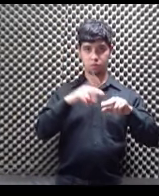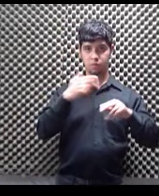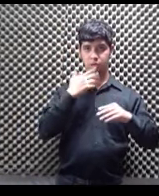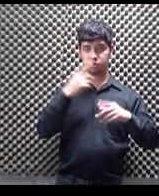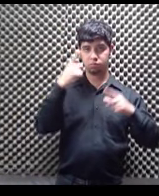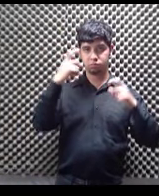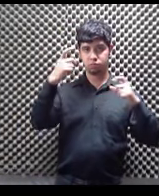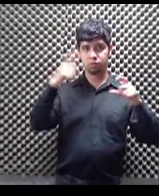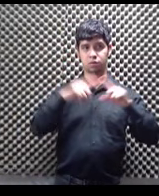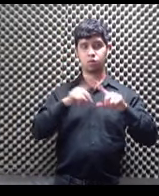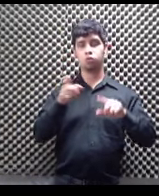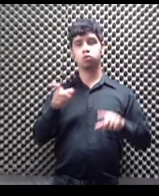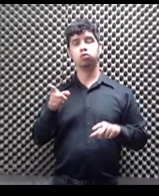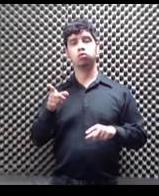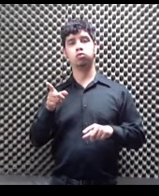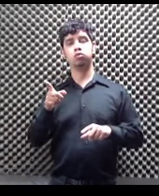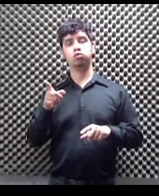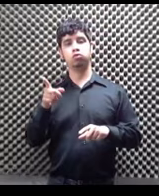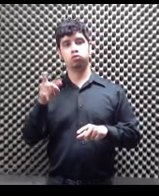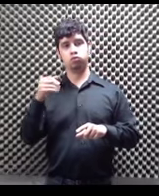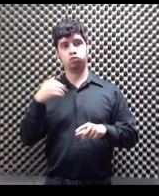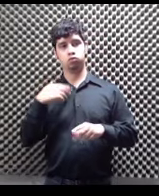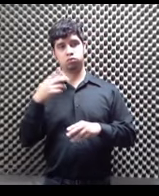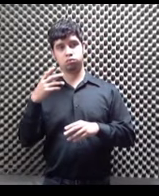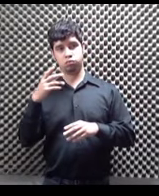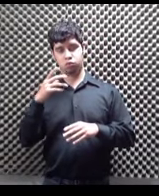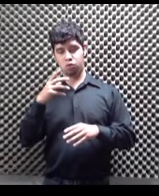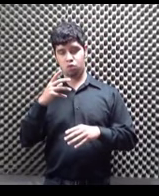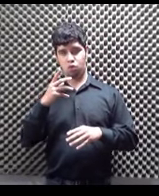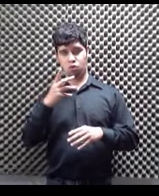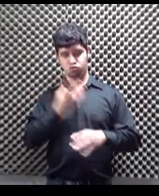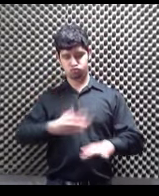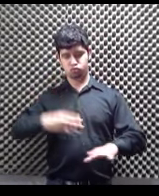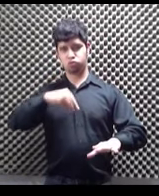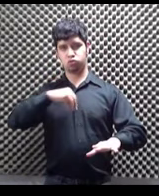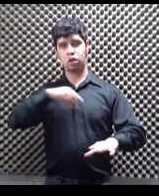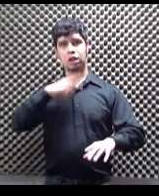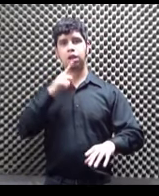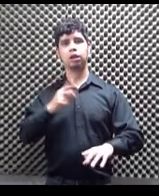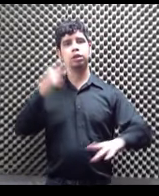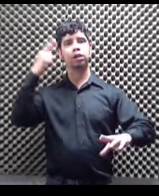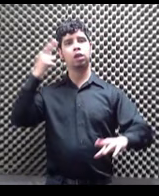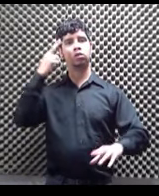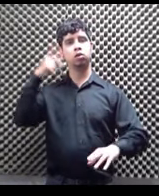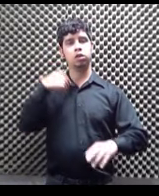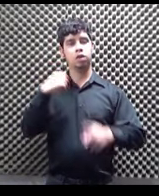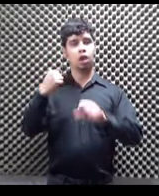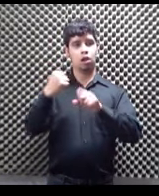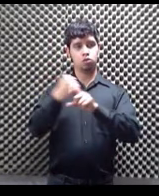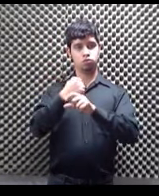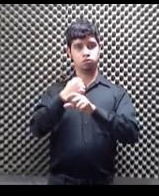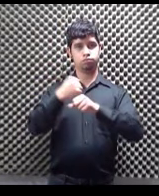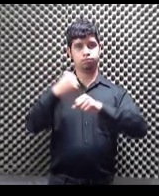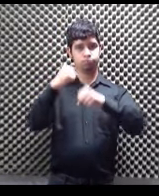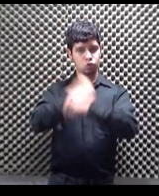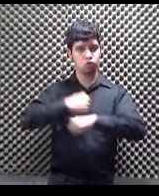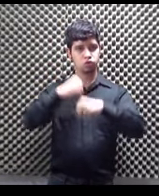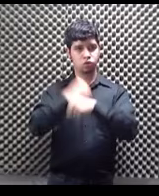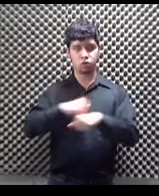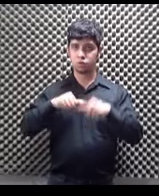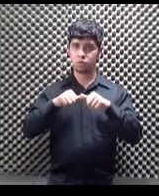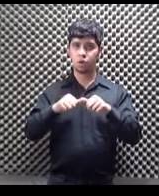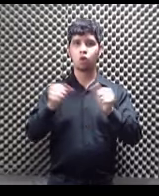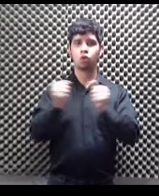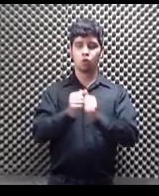su señor es la pura razón. Ajá, y esa lucha llega hasta hoy día con todos nosotros,